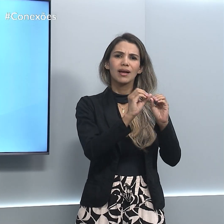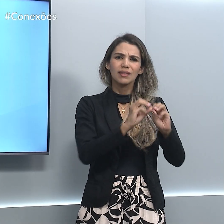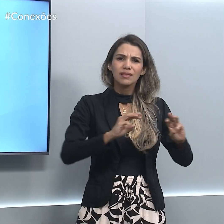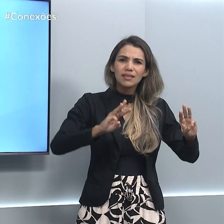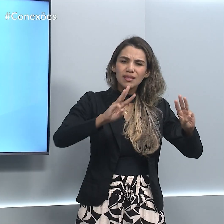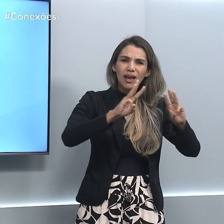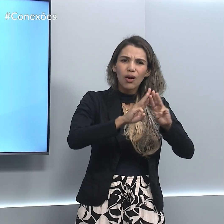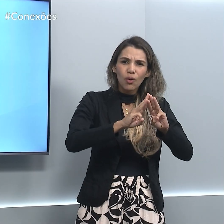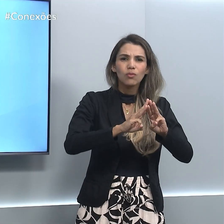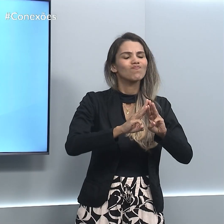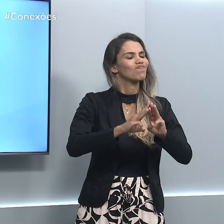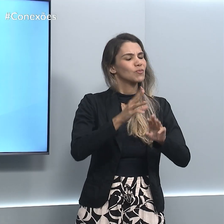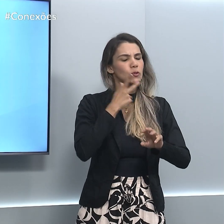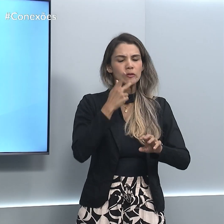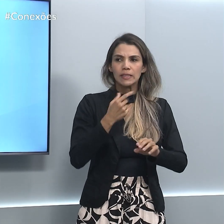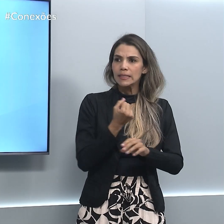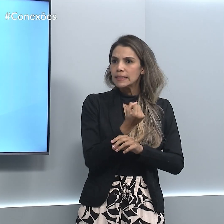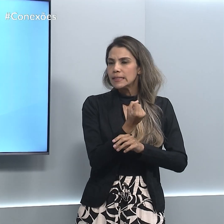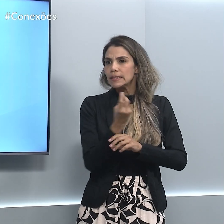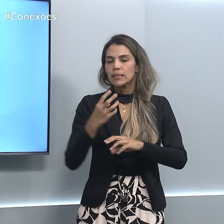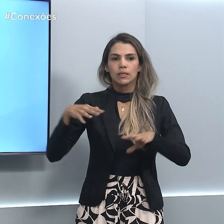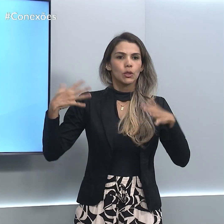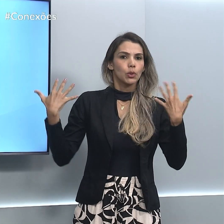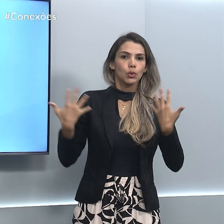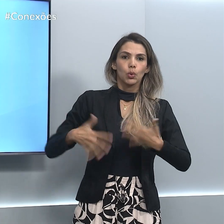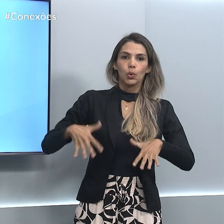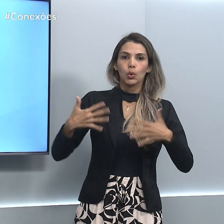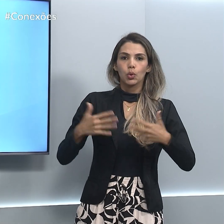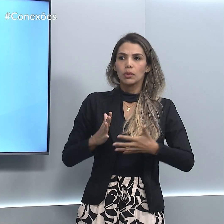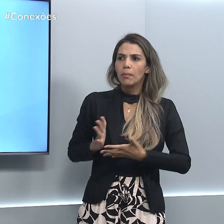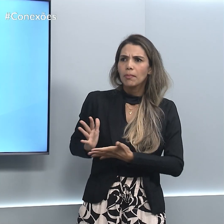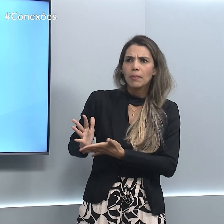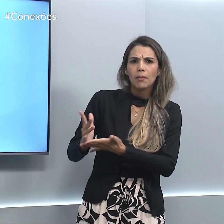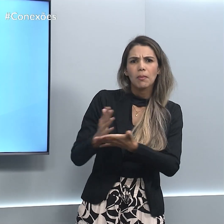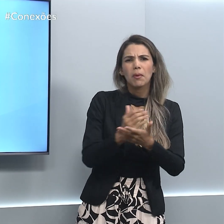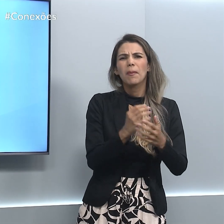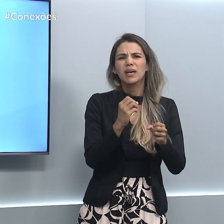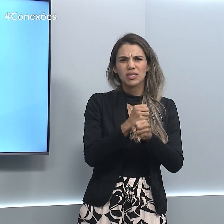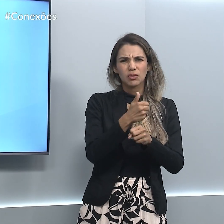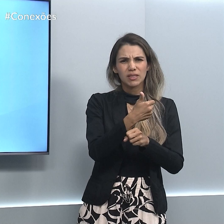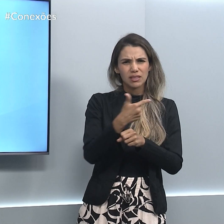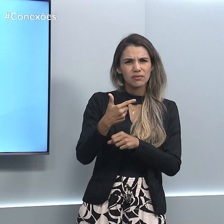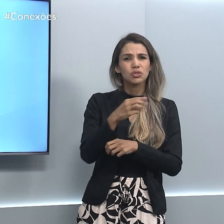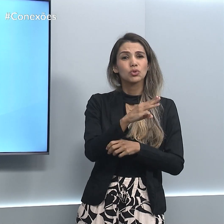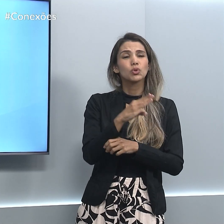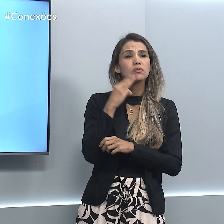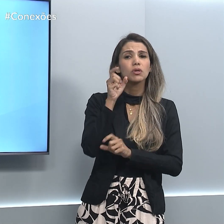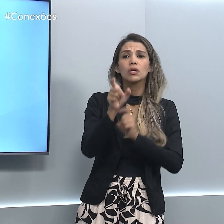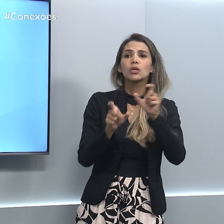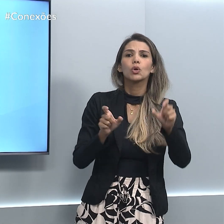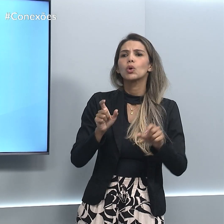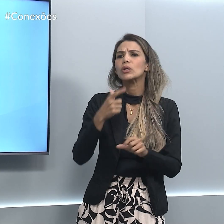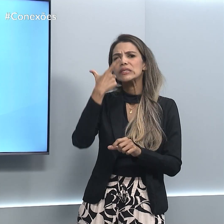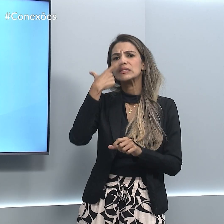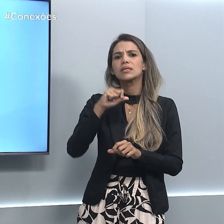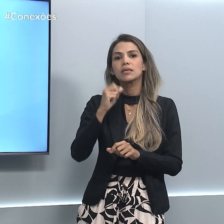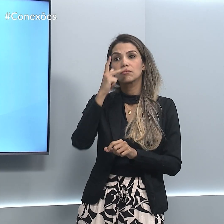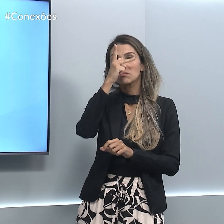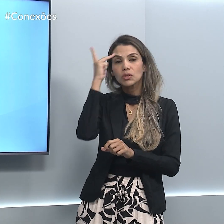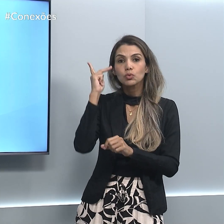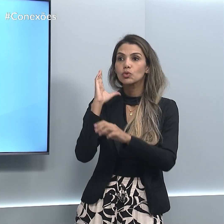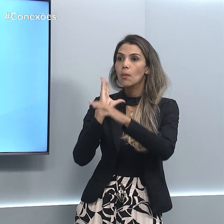número insustentável. O balanço com dados até o fim de abril inclui pessoas que fugiram de casa